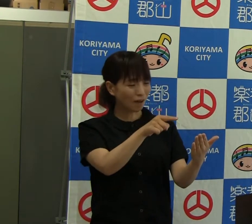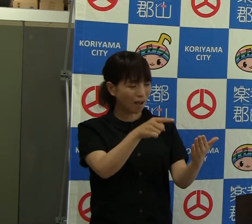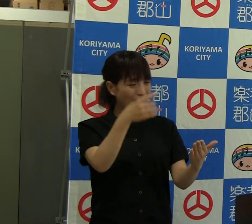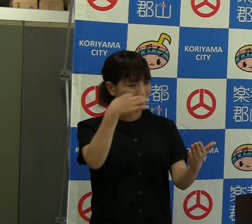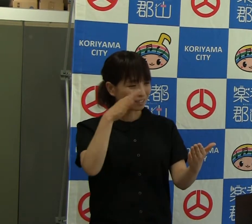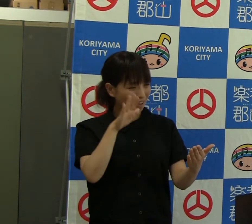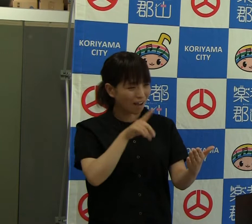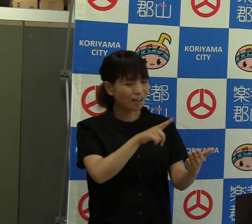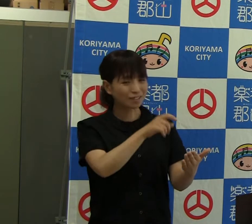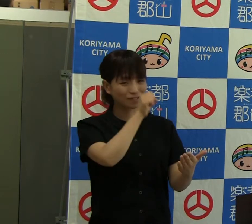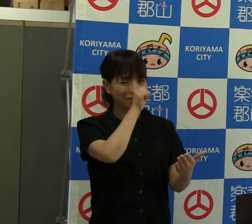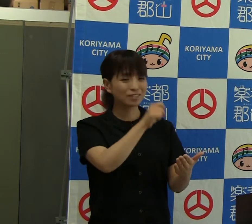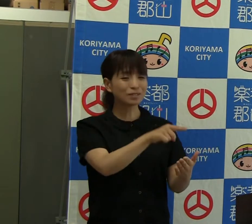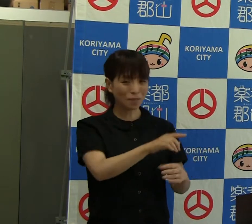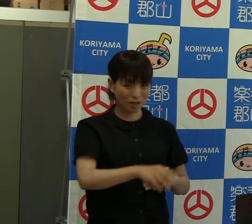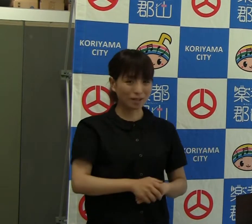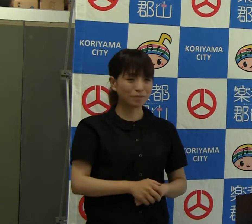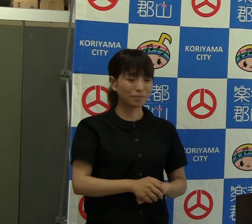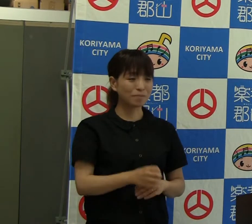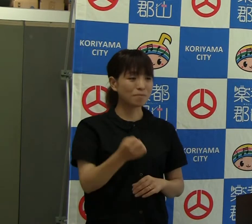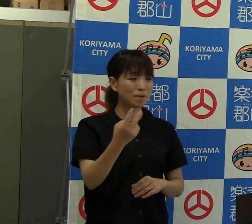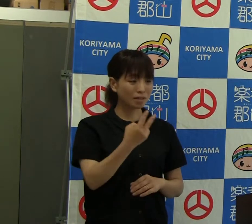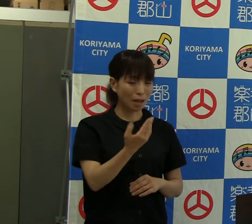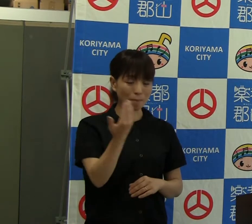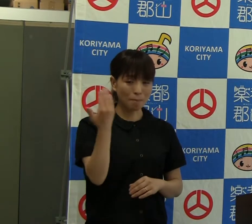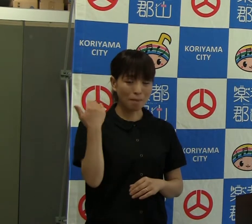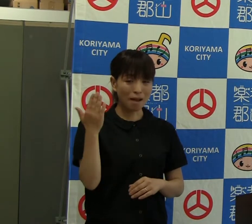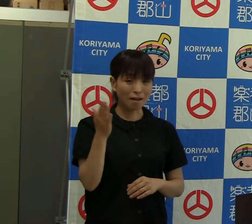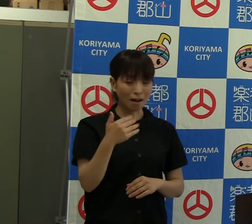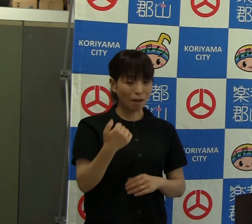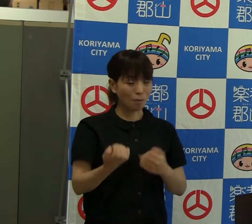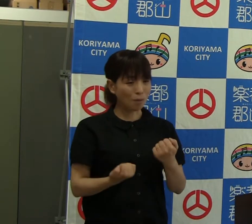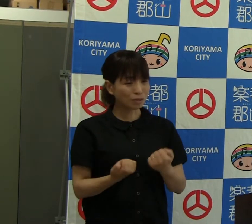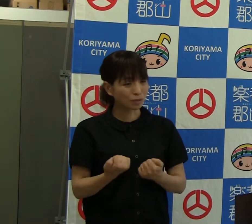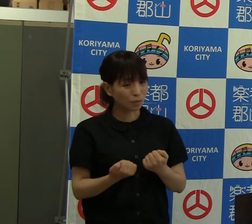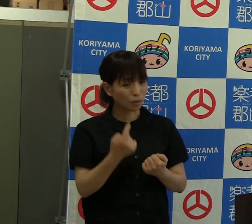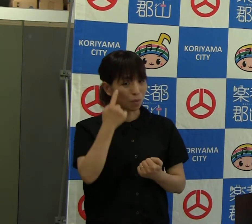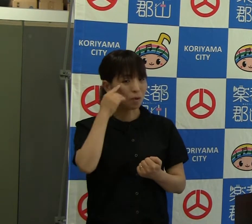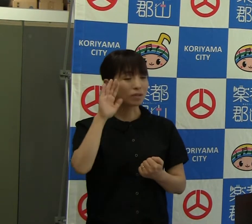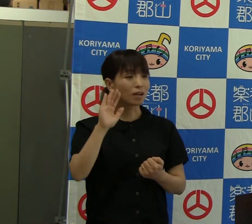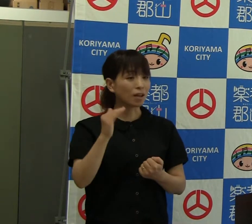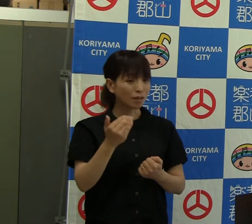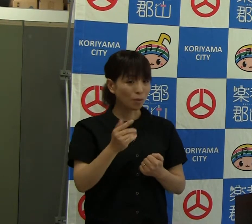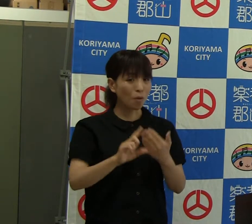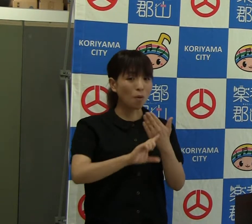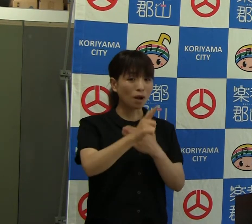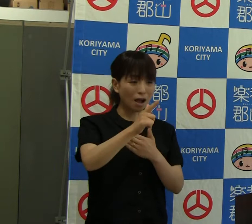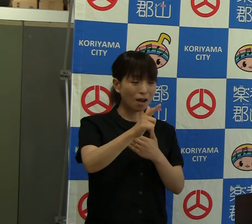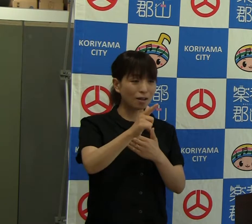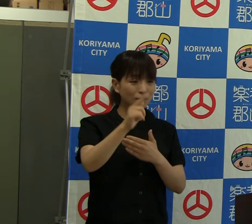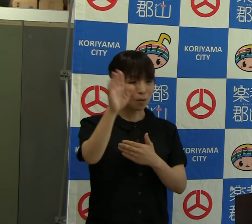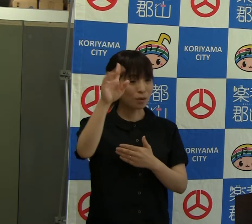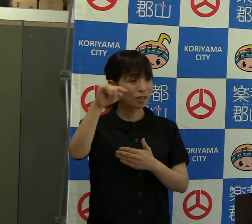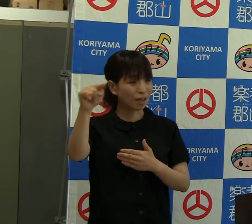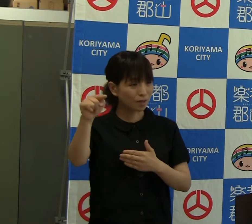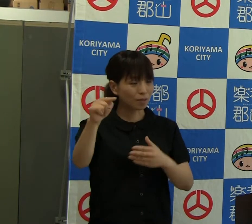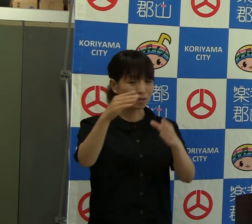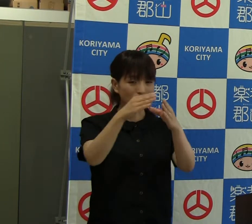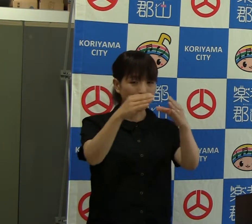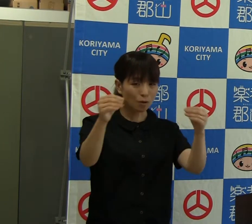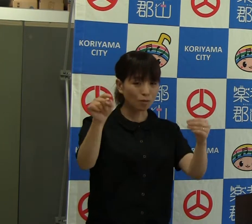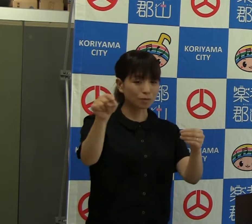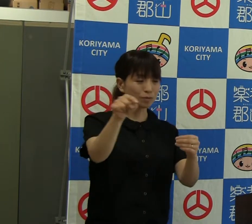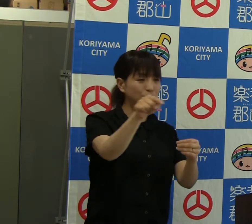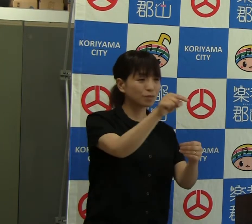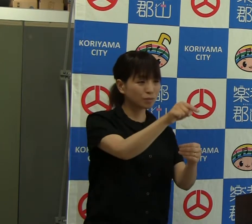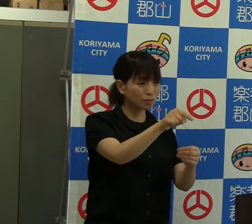は我々からすると面白いと思ったけど、他市の方、他県の方、あるいは外国の方からするとあんまり